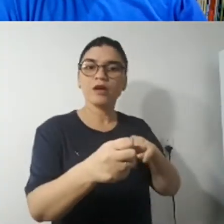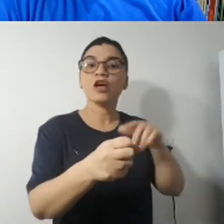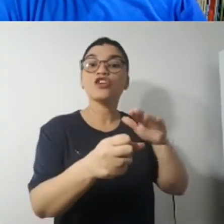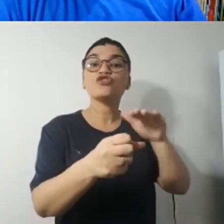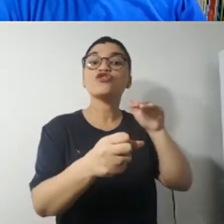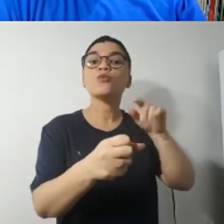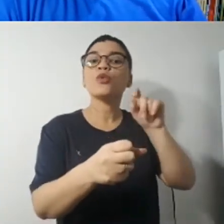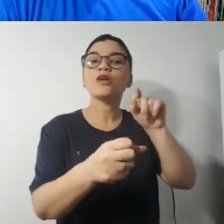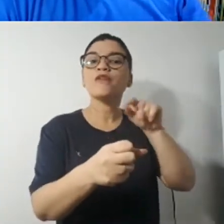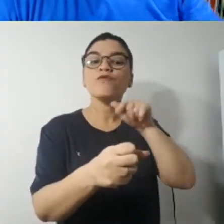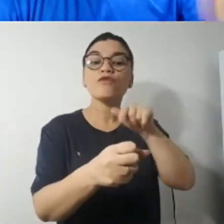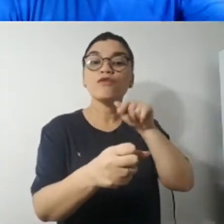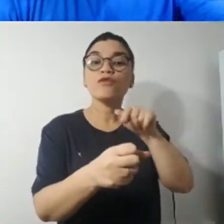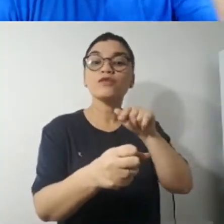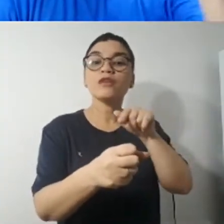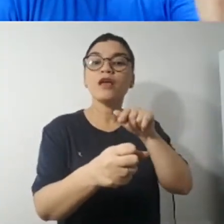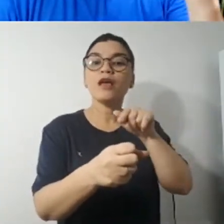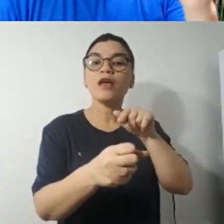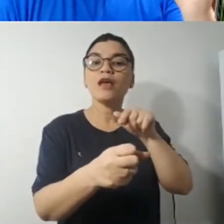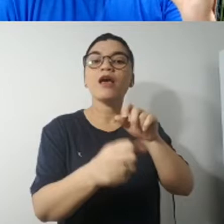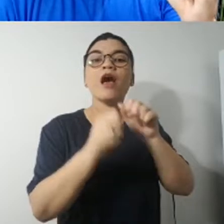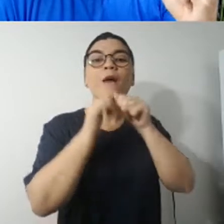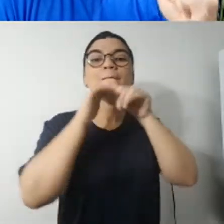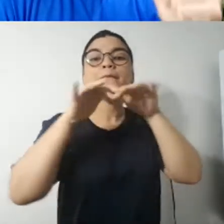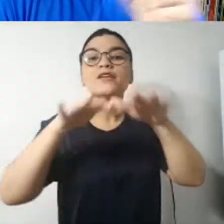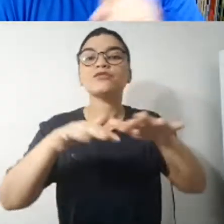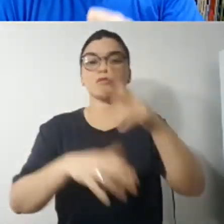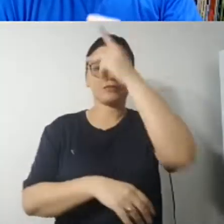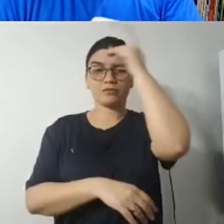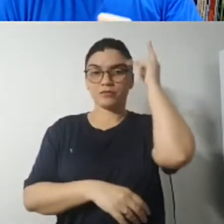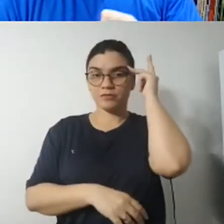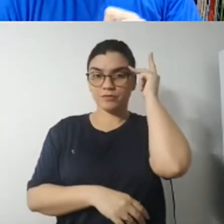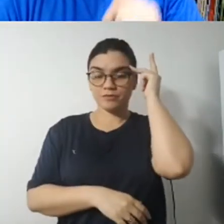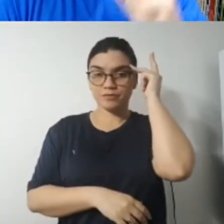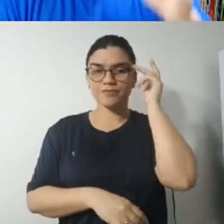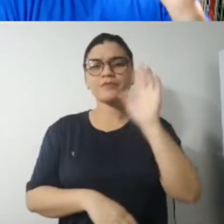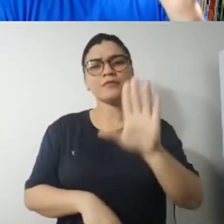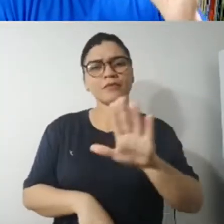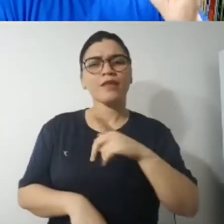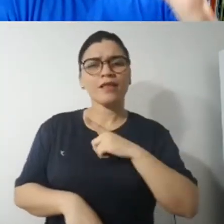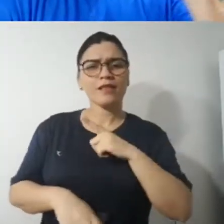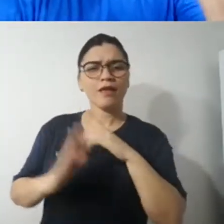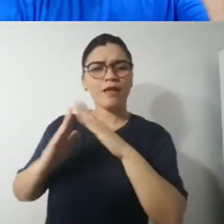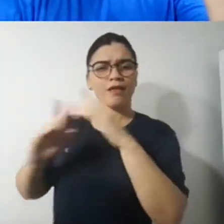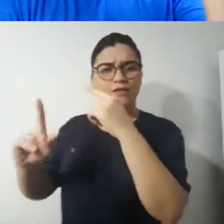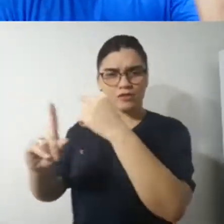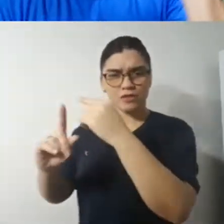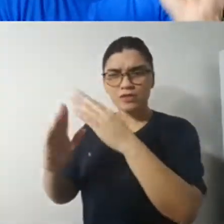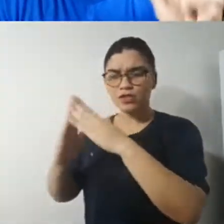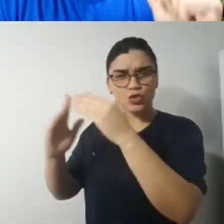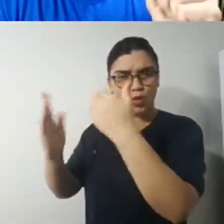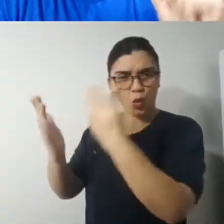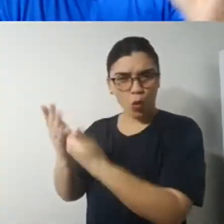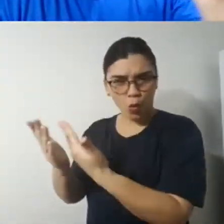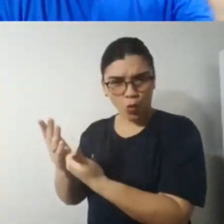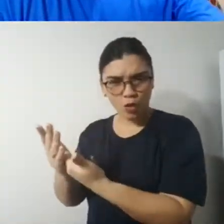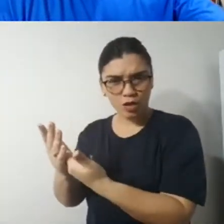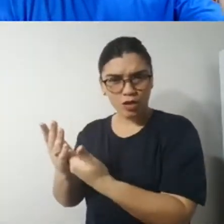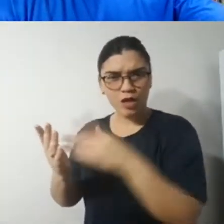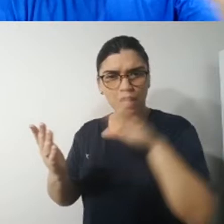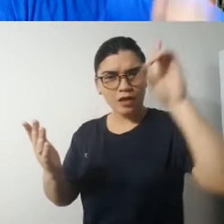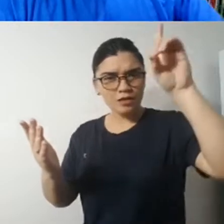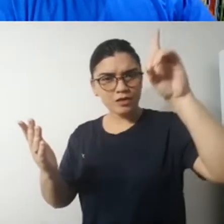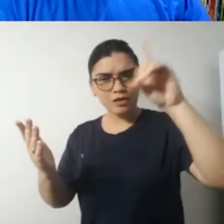redor. Se Deus te colocou naquela turma lá da tua escola, Deus fez isso para que você seja bênção na vida